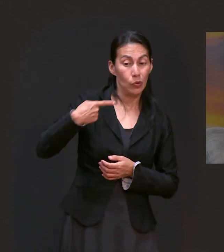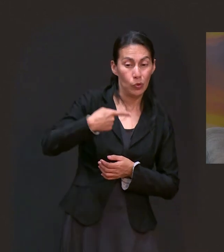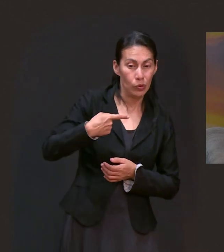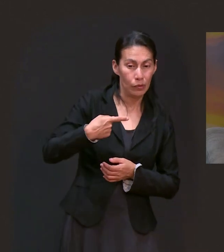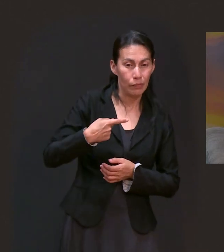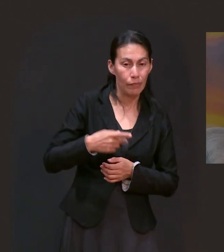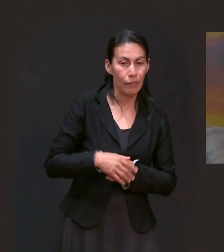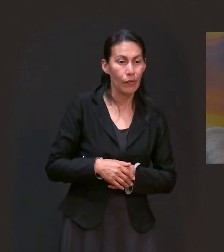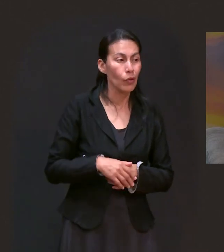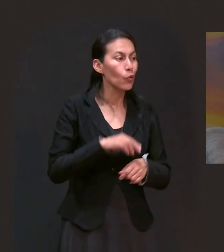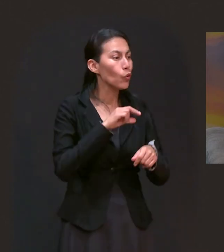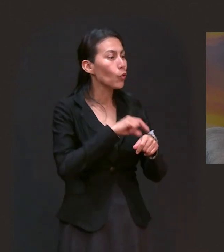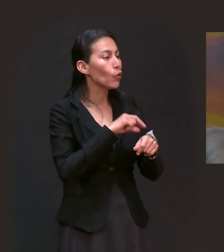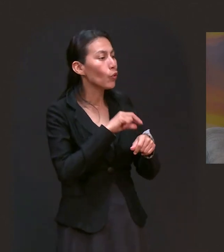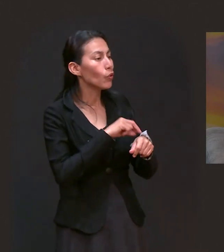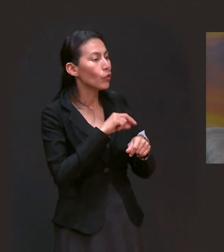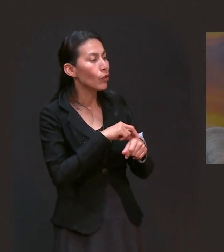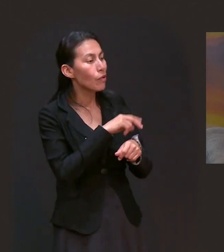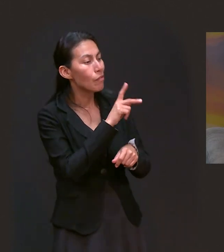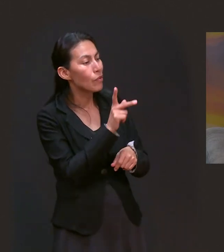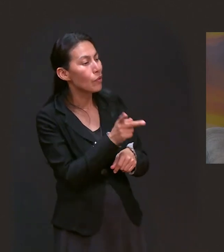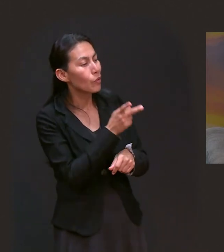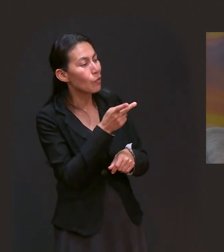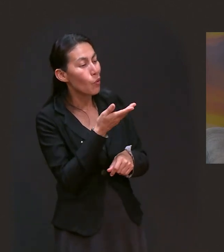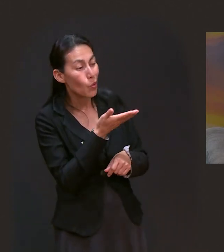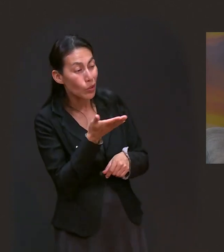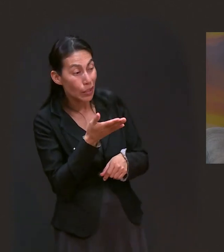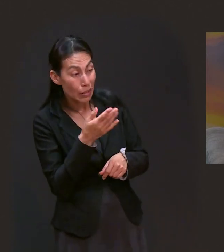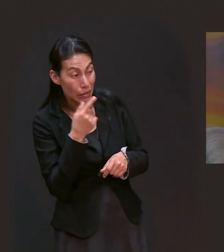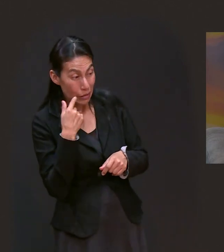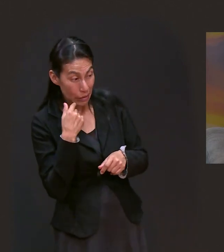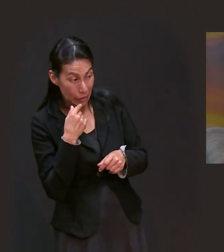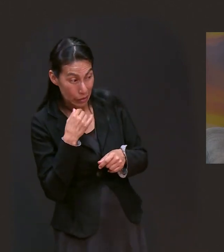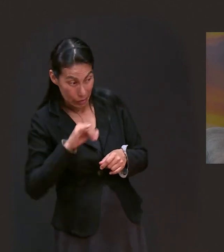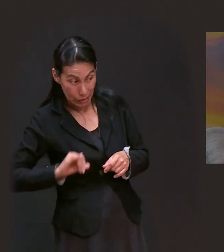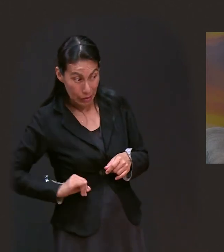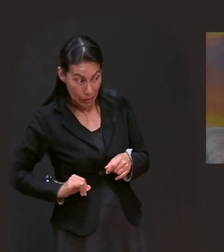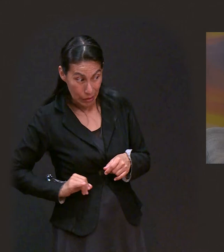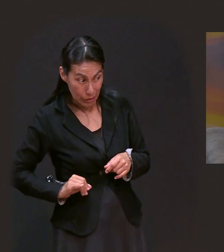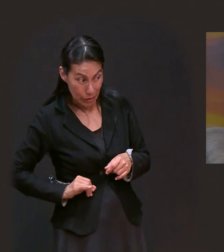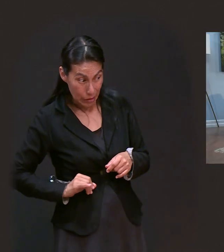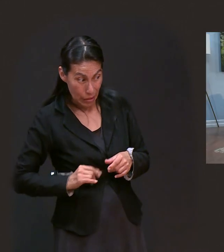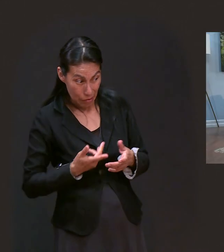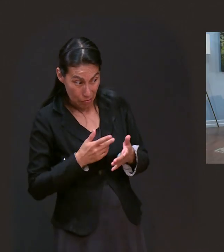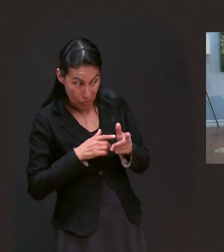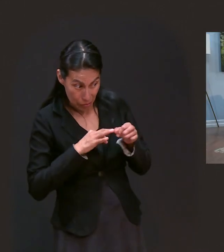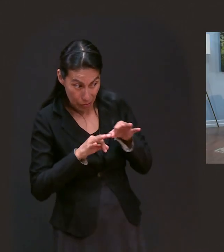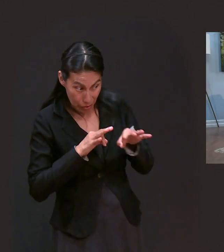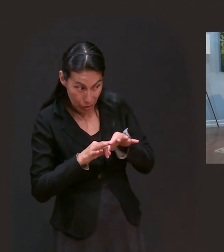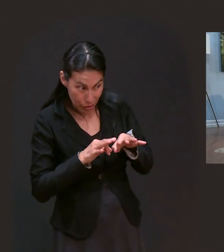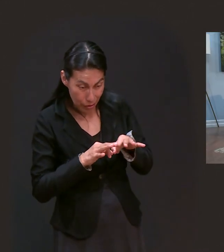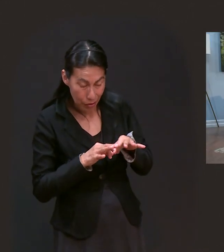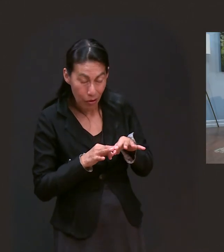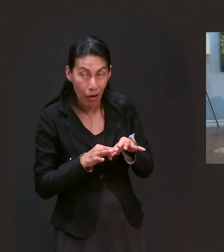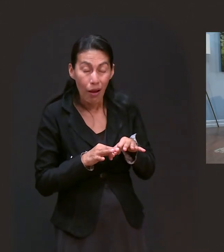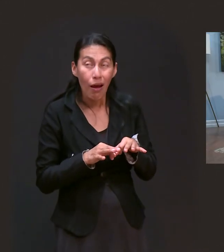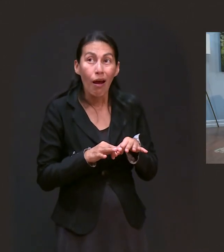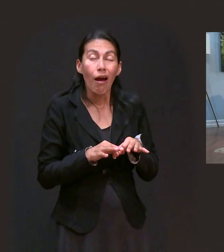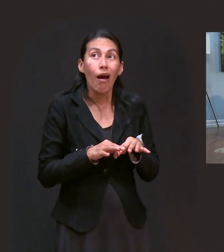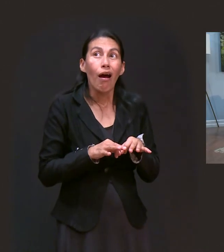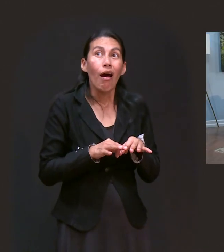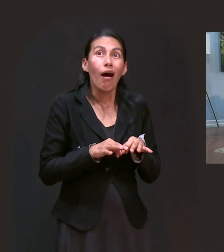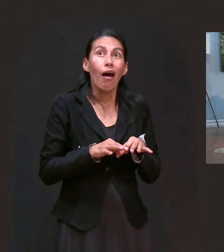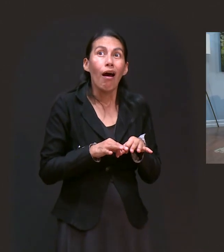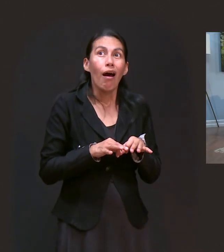me preguntan doctora estamos preguntando si usted sigue interesada en la plaza y yo